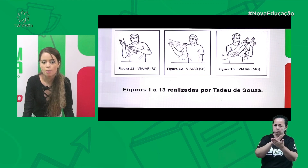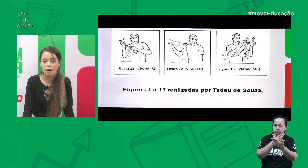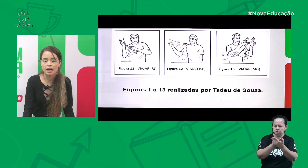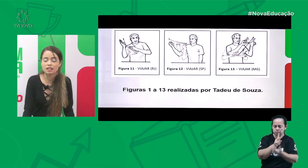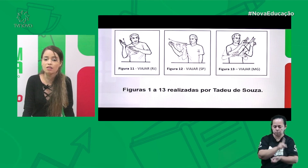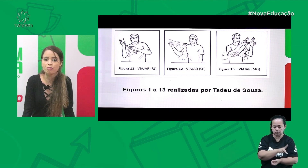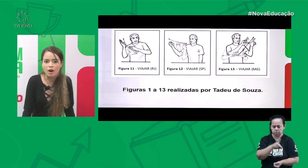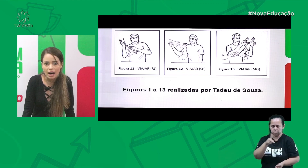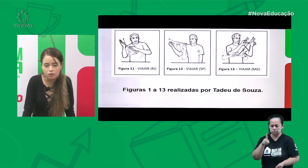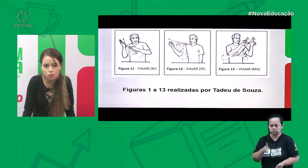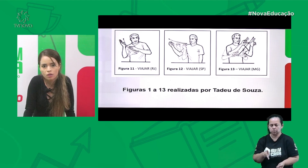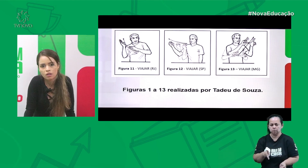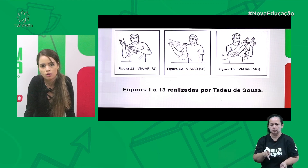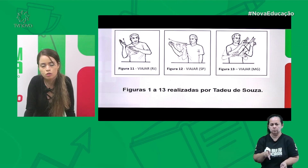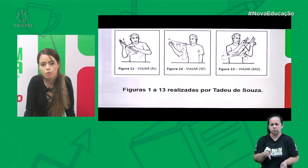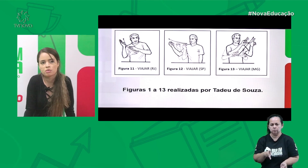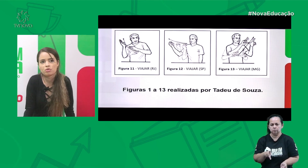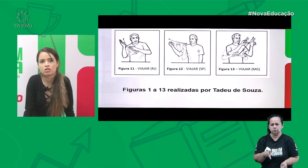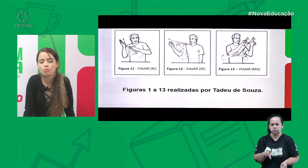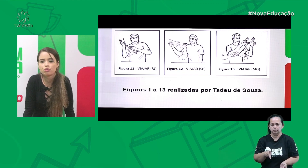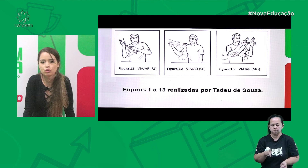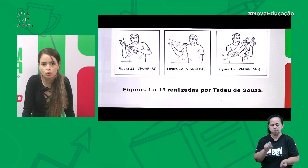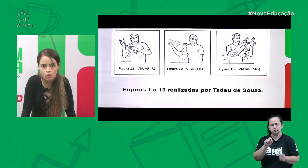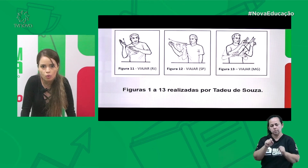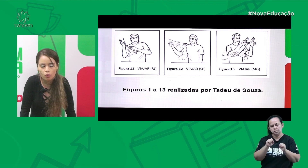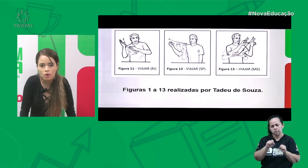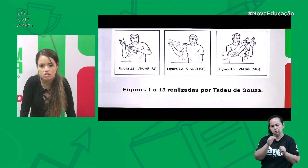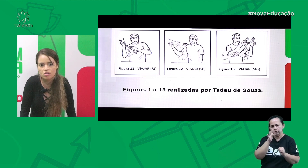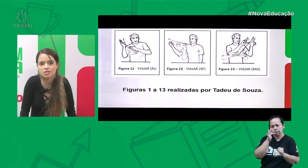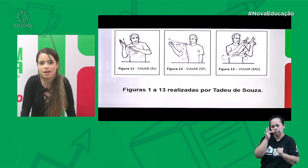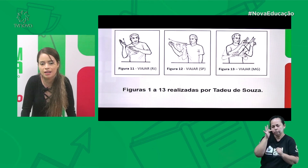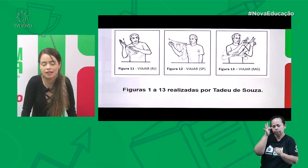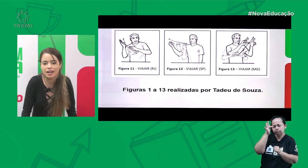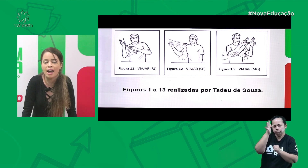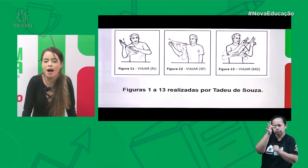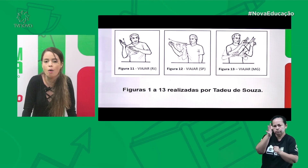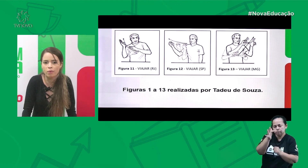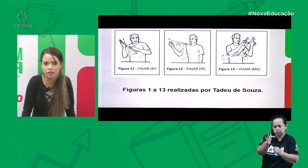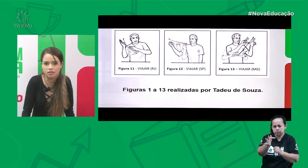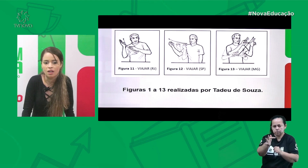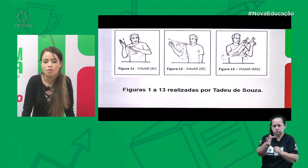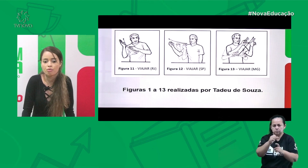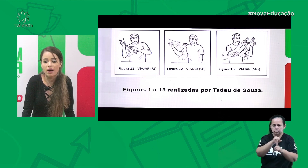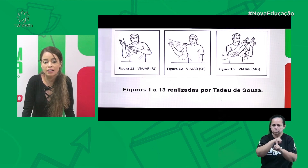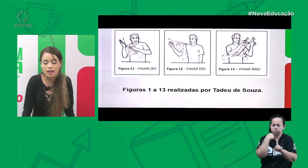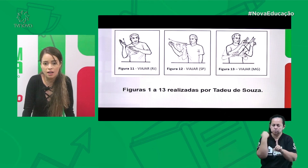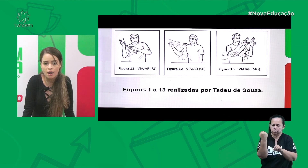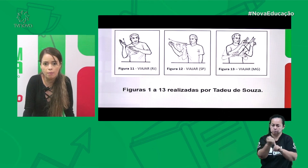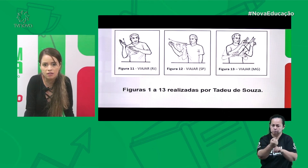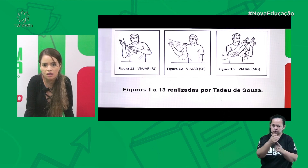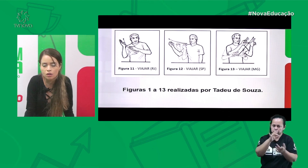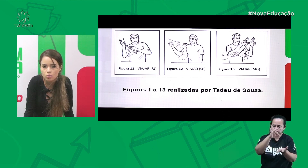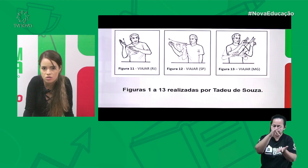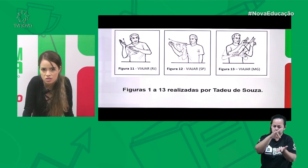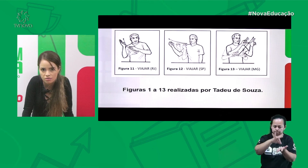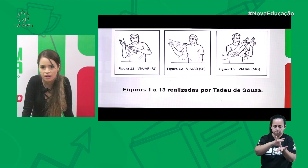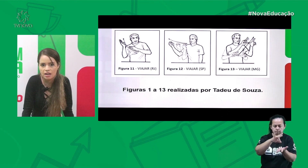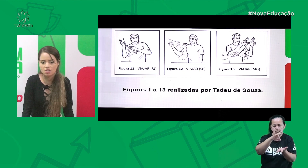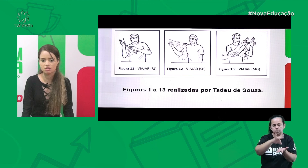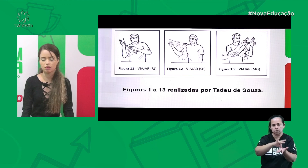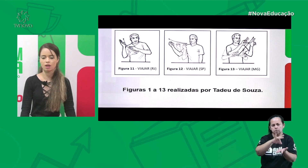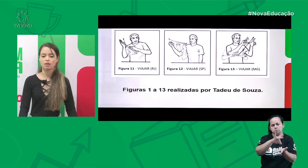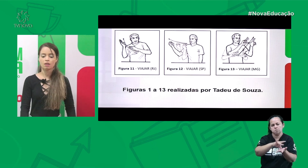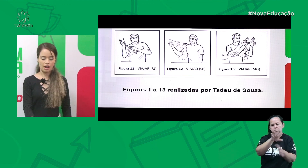professores, para que, de fato, nós possamos ter um futuro, uma sociedade realmente, verdadeiramente